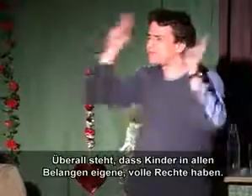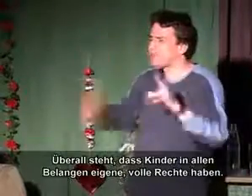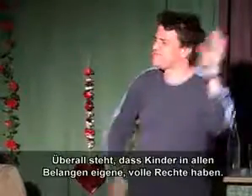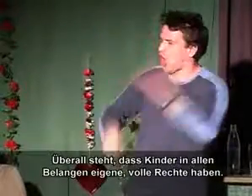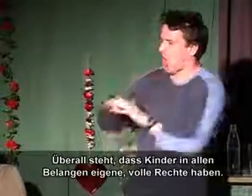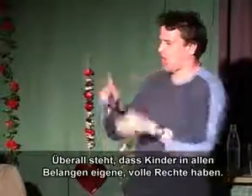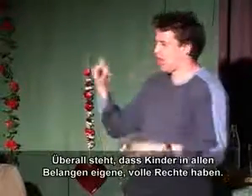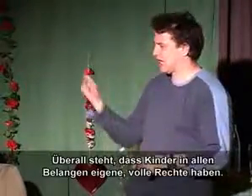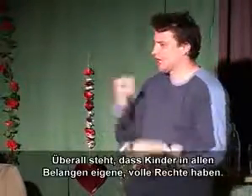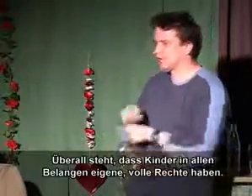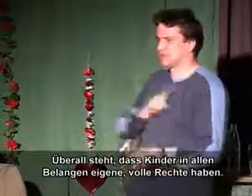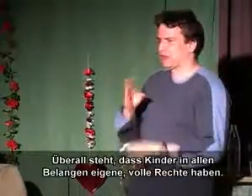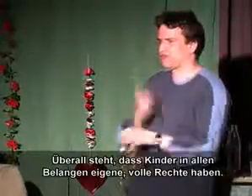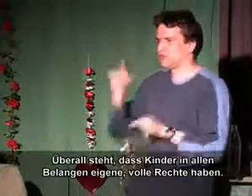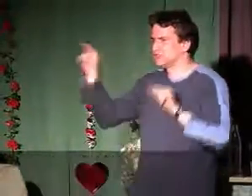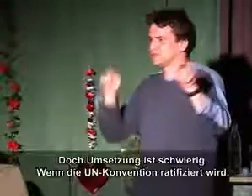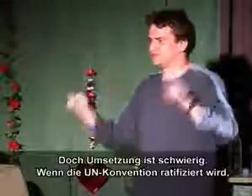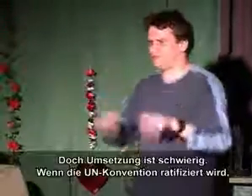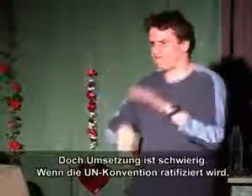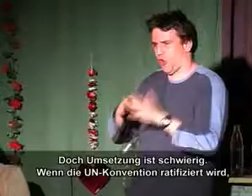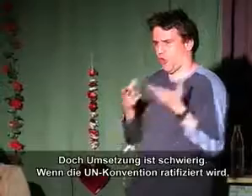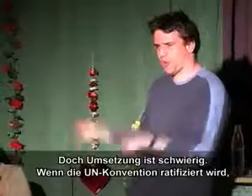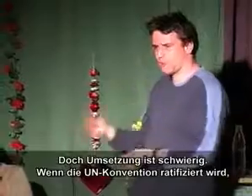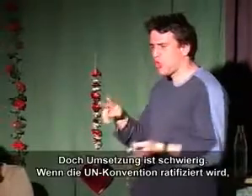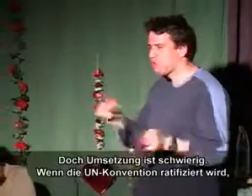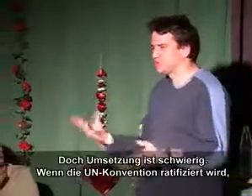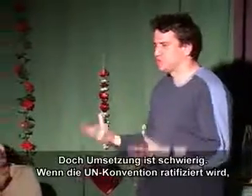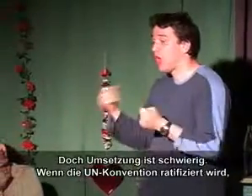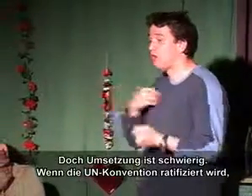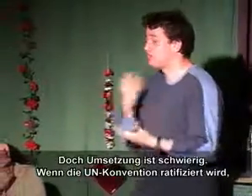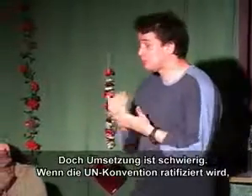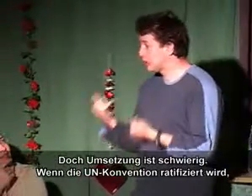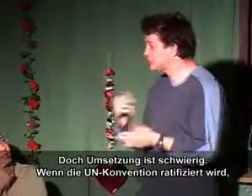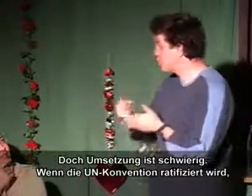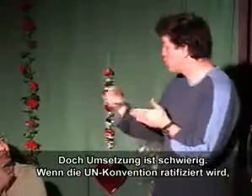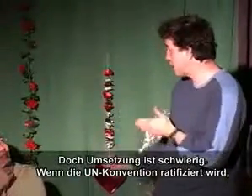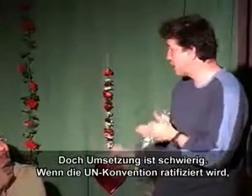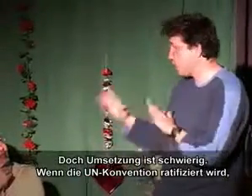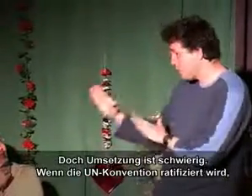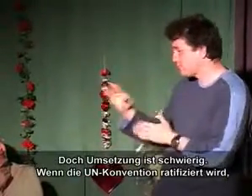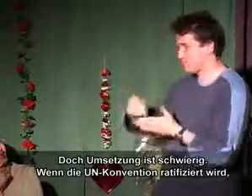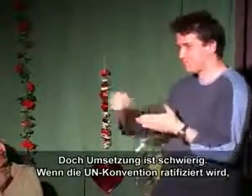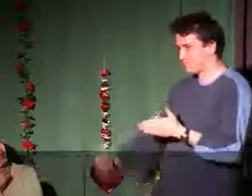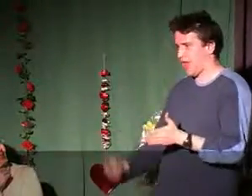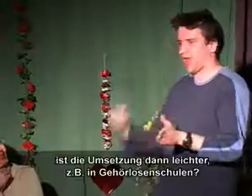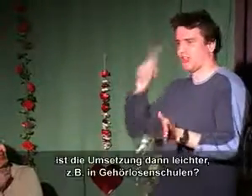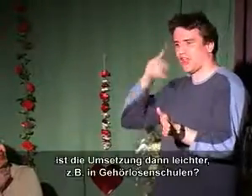Belangen eigene volle Rechte haben. Doch die Umsetzung ist schwierig. Wenn die UN-Konvention ratifiziert wird,